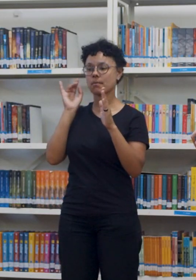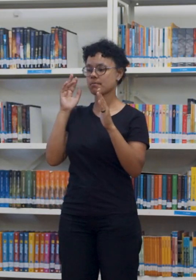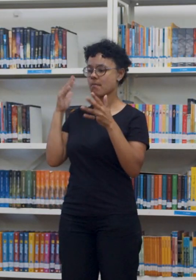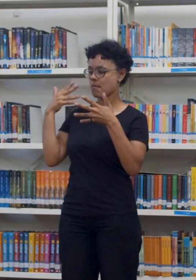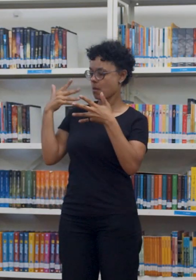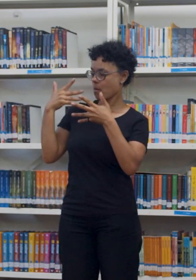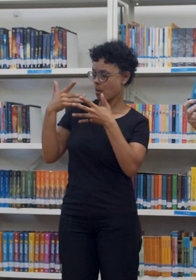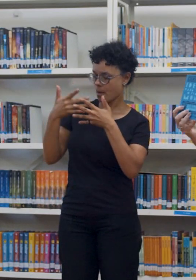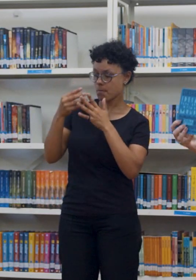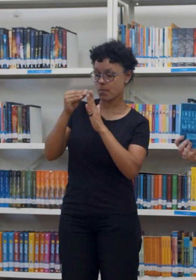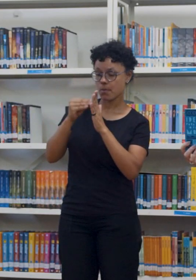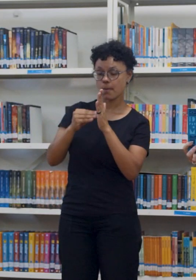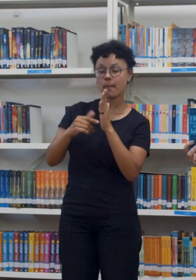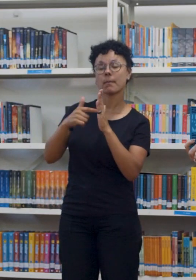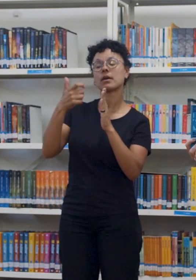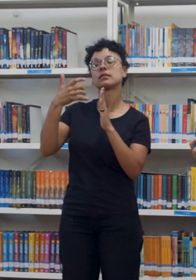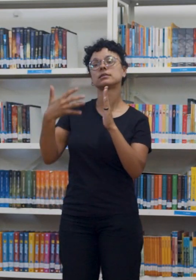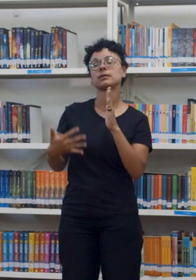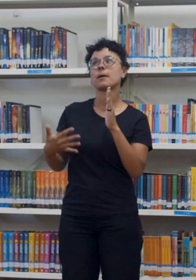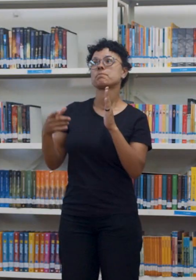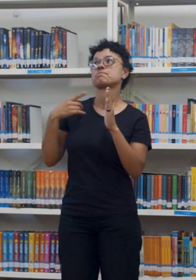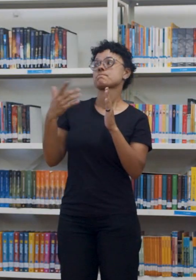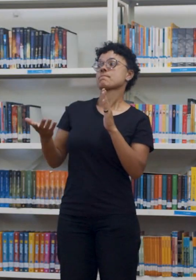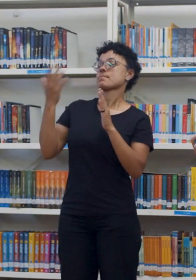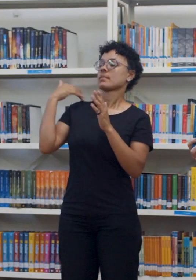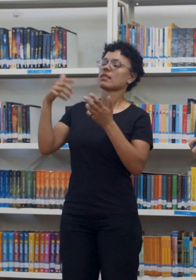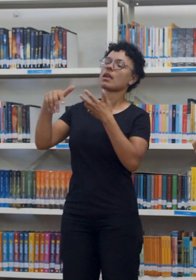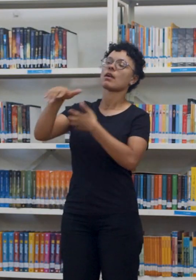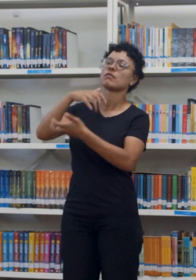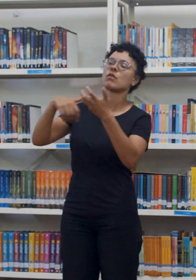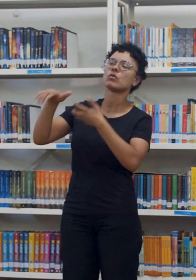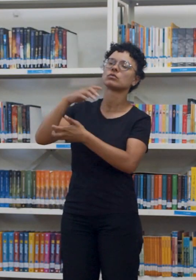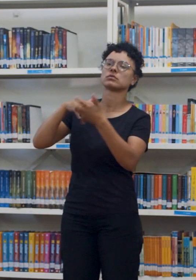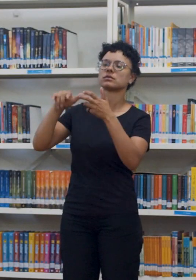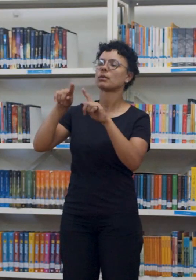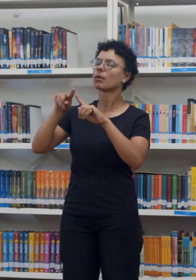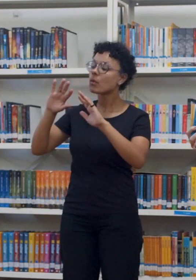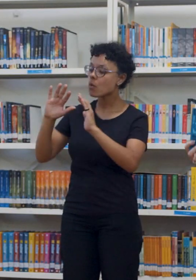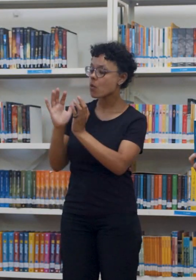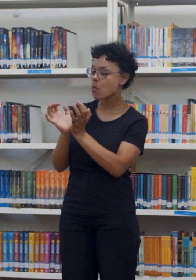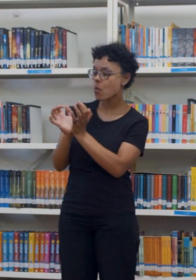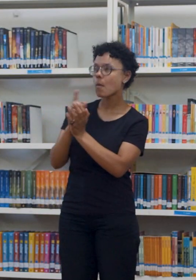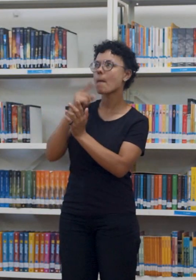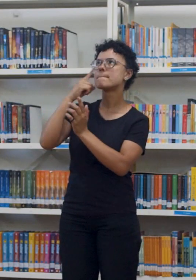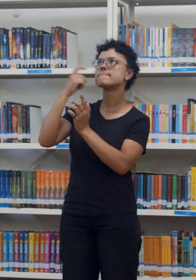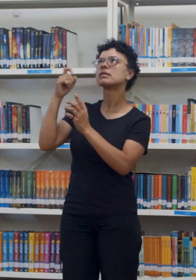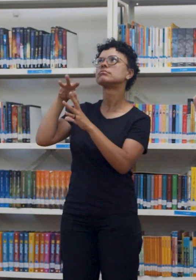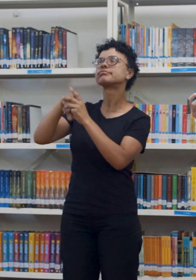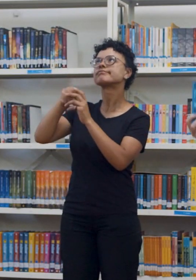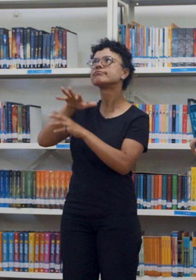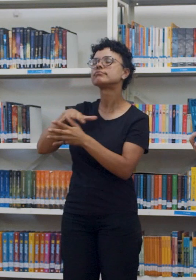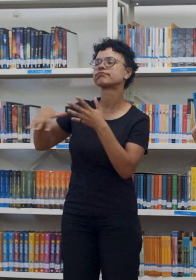histórico, sobre uma época de uma revolução, de uma comunidade, de um pensamento